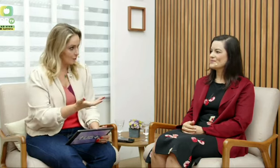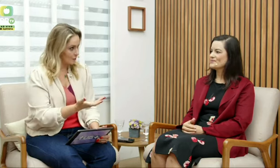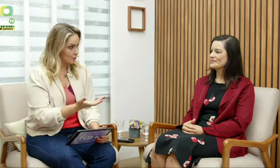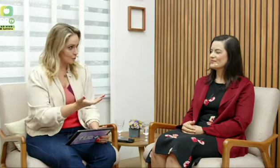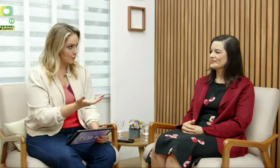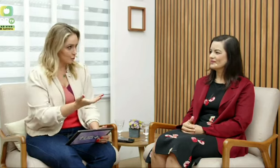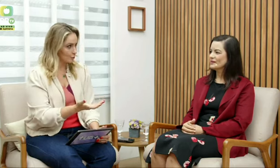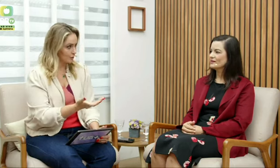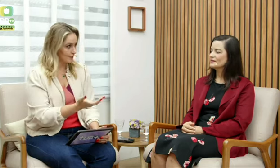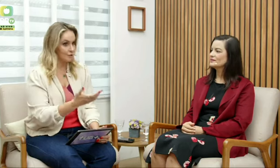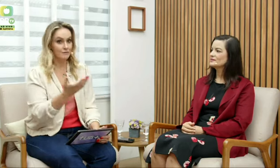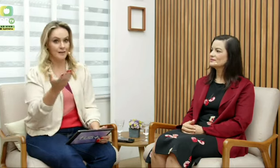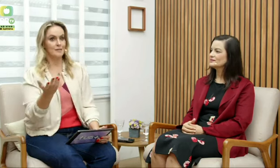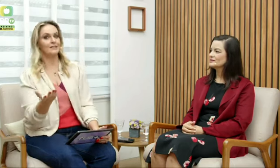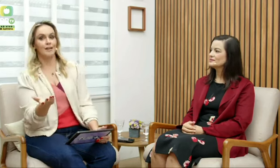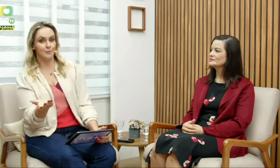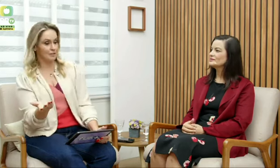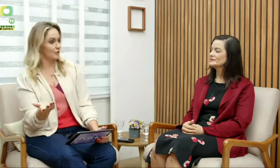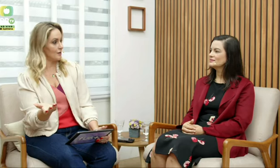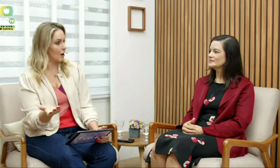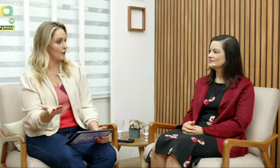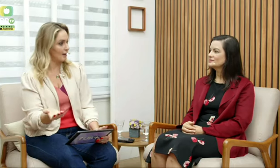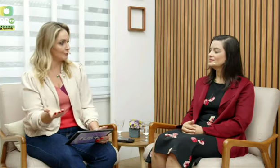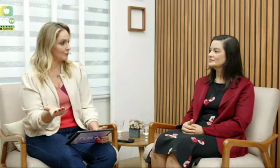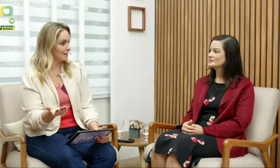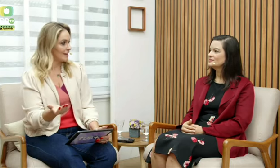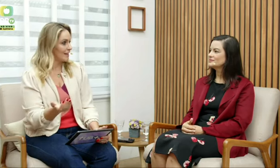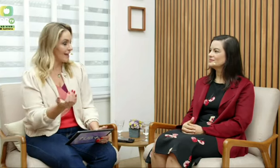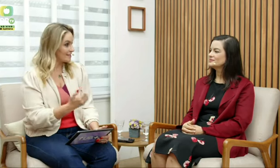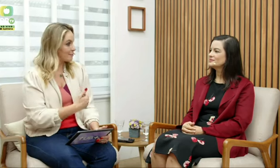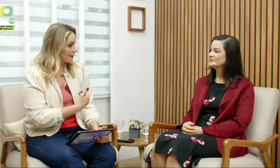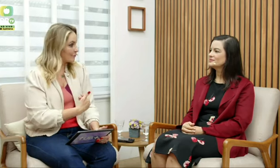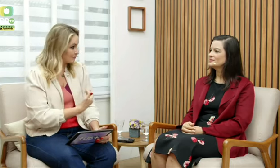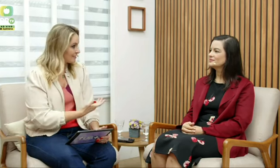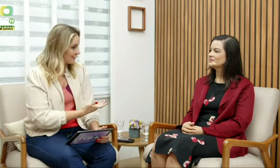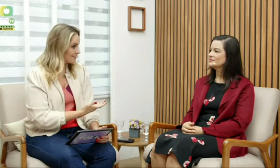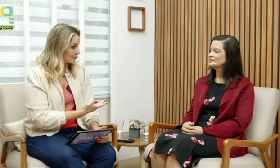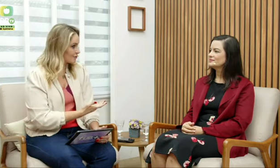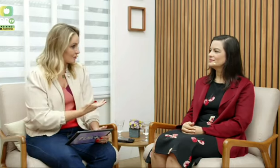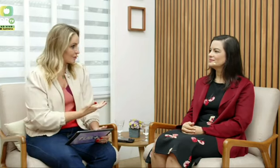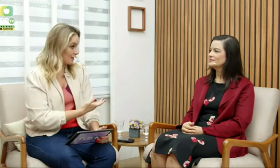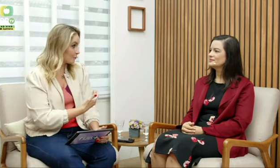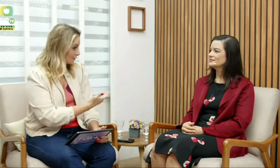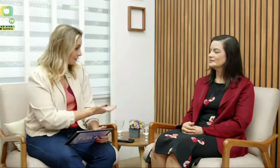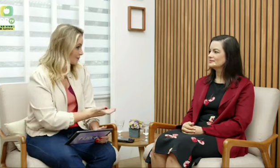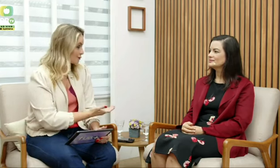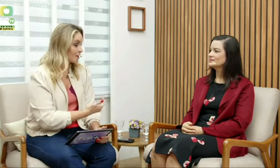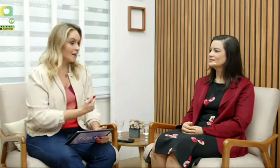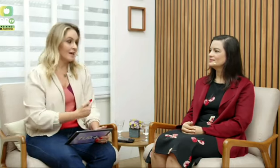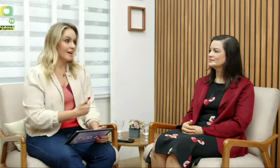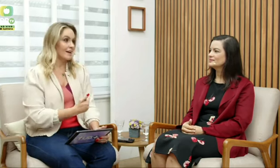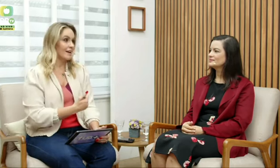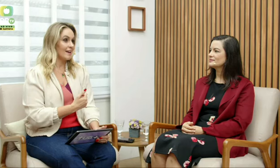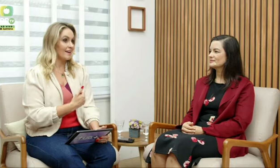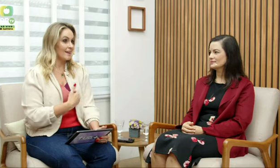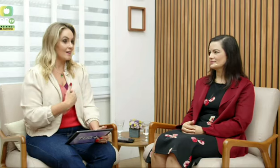uma pessoa surda e tiver um intérprete ao lado, é muito interessante isso, eu acho que é importante. Eu